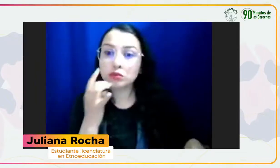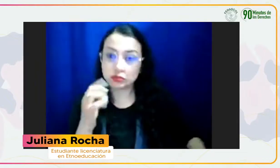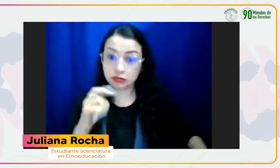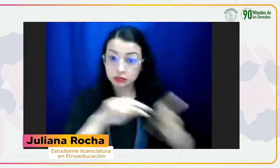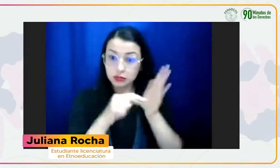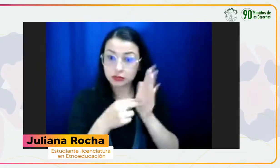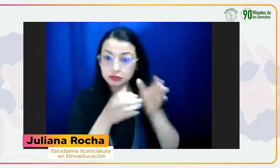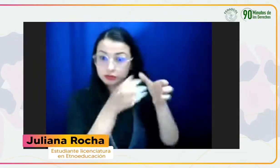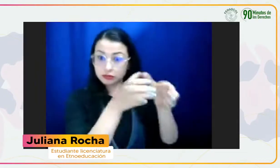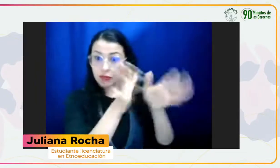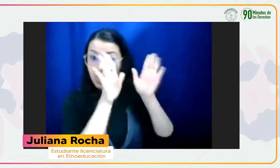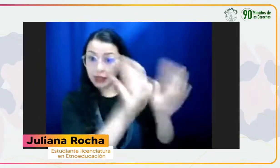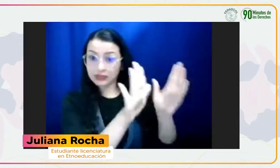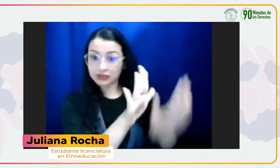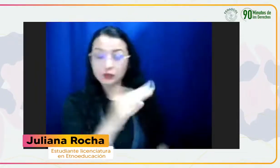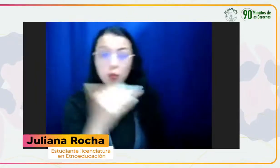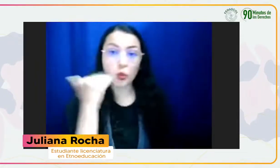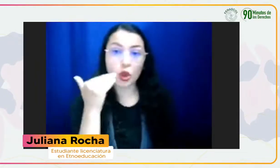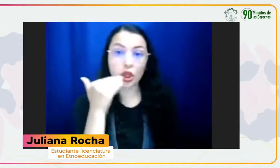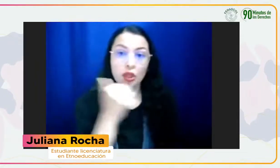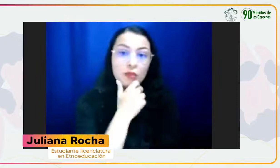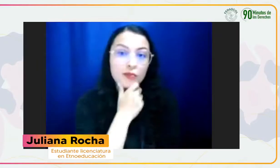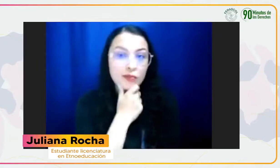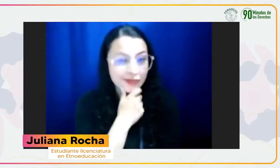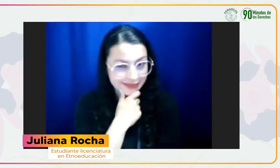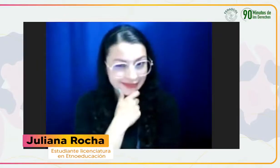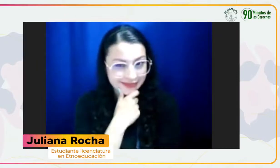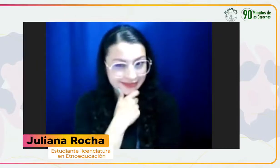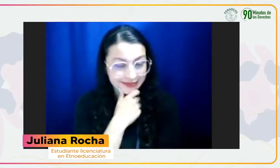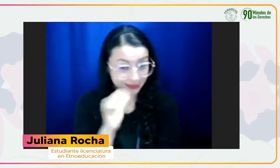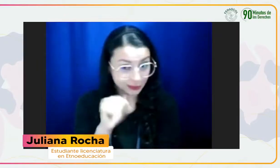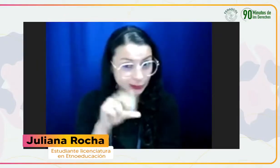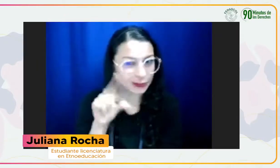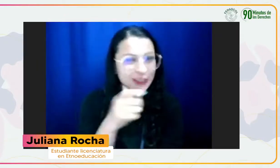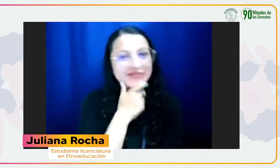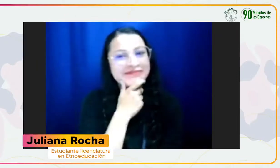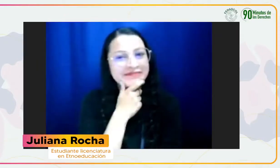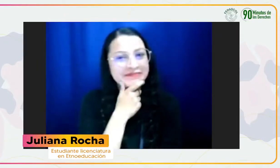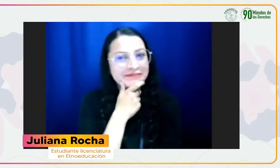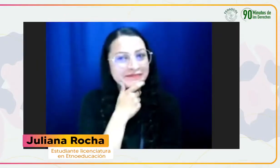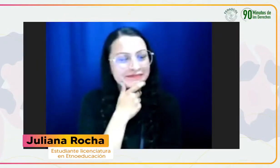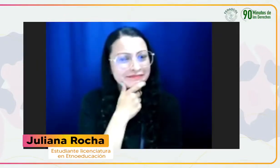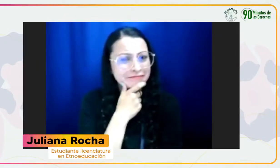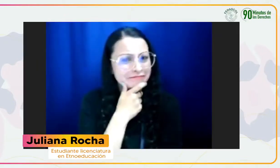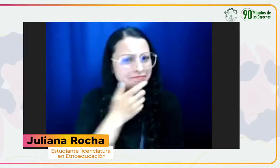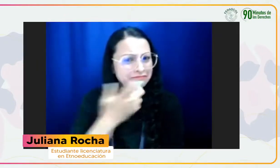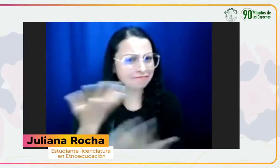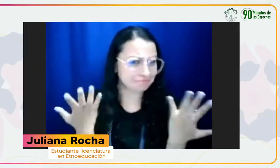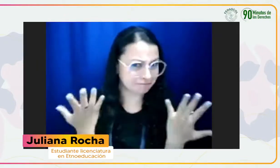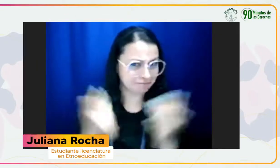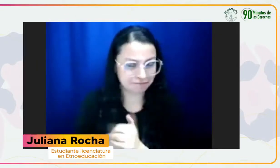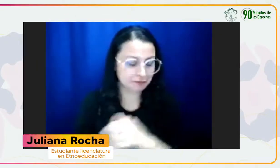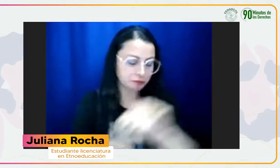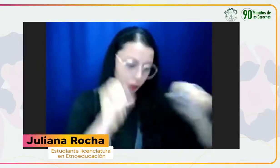Rosado y morado. Quiere decir que las mujeres se identifican con estos colores, ¿sí o no? ¿Ustedes qué opinan?